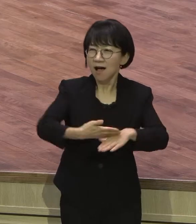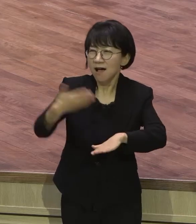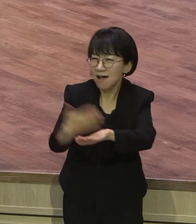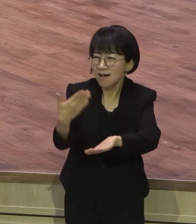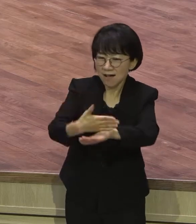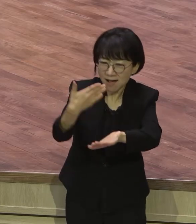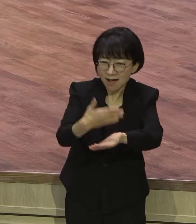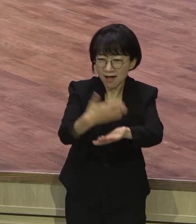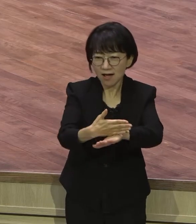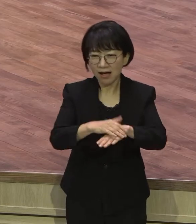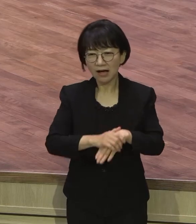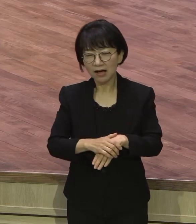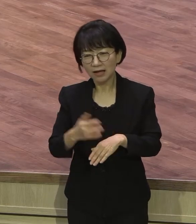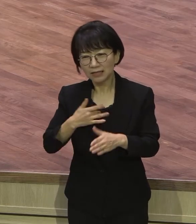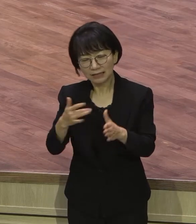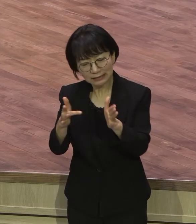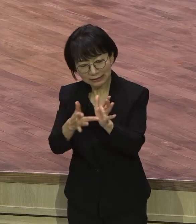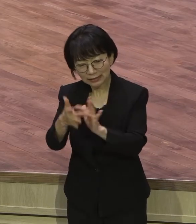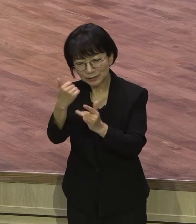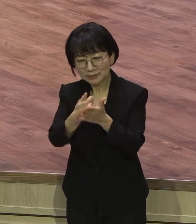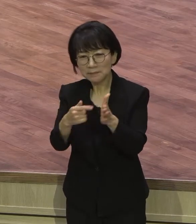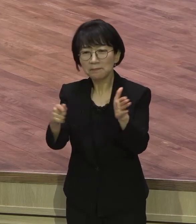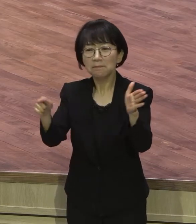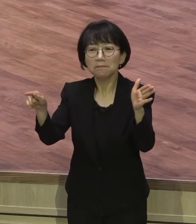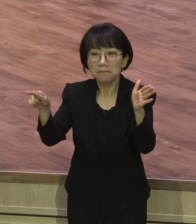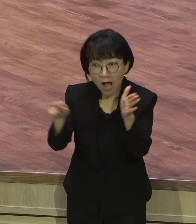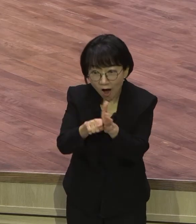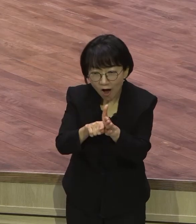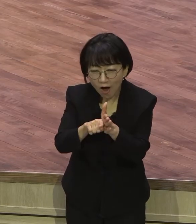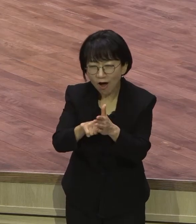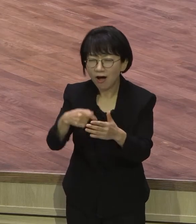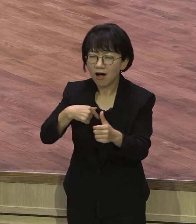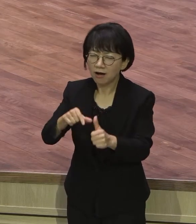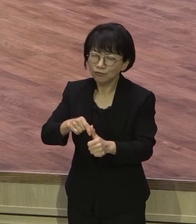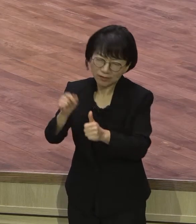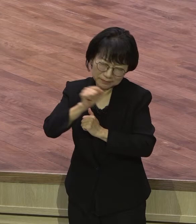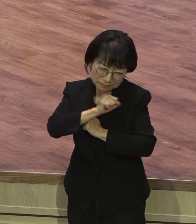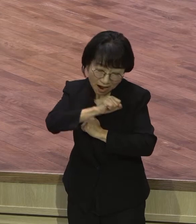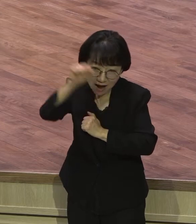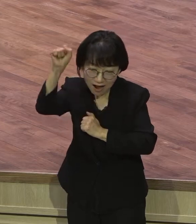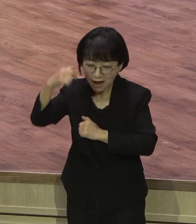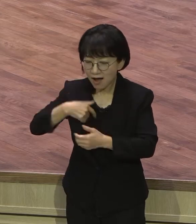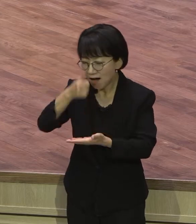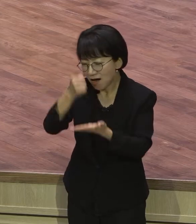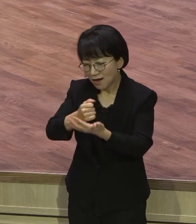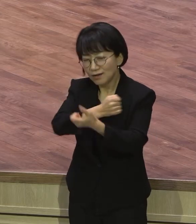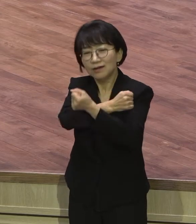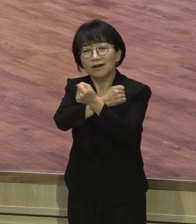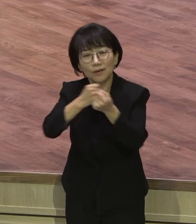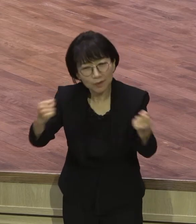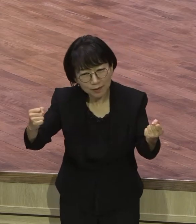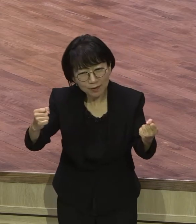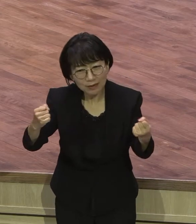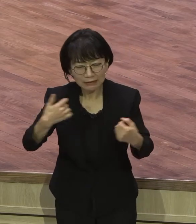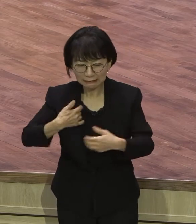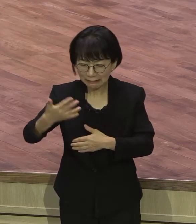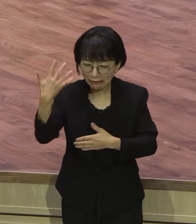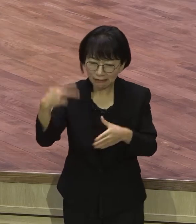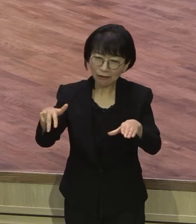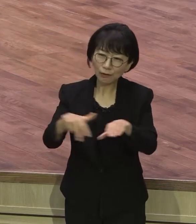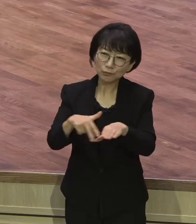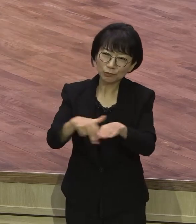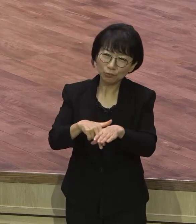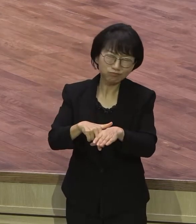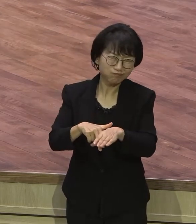감사하고 하, 내가 이 예수를 내가 믿고 이렇게 내가 구원 받았구나. 내가 죄 사함 받았구나. 내가 종교생활 할 때 몰랐는데